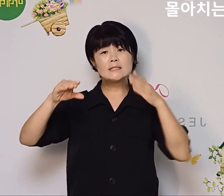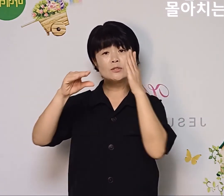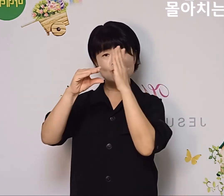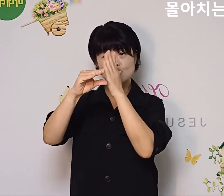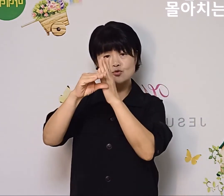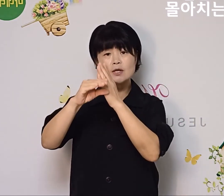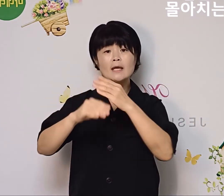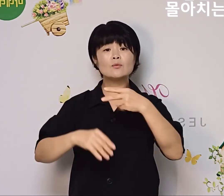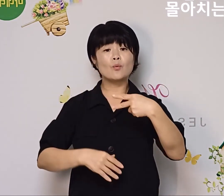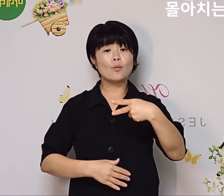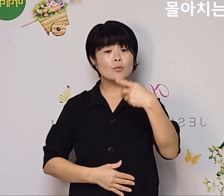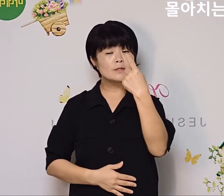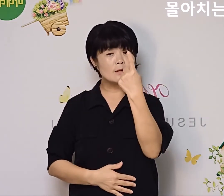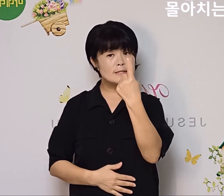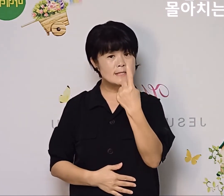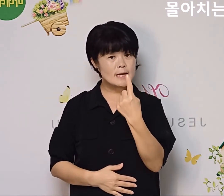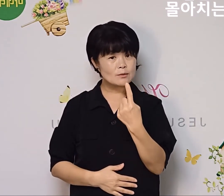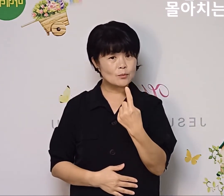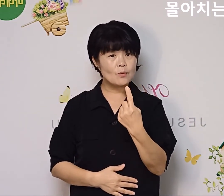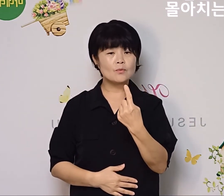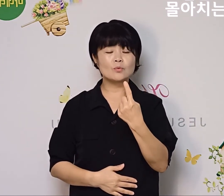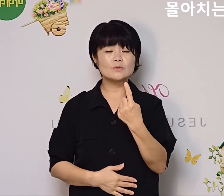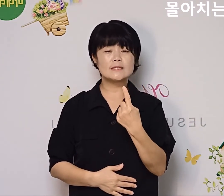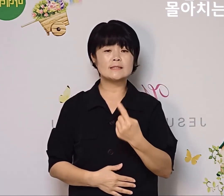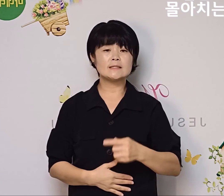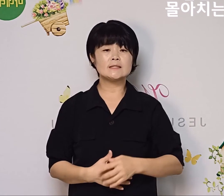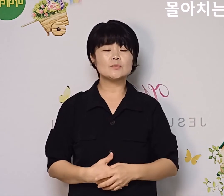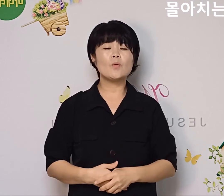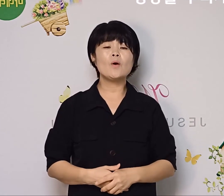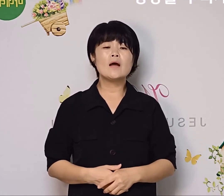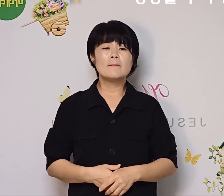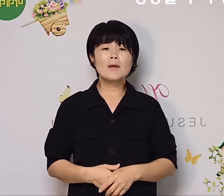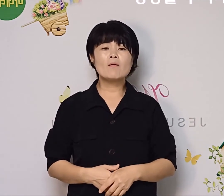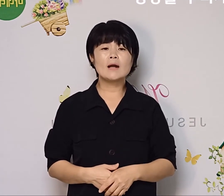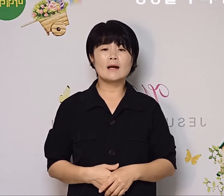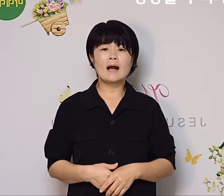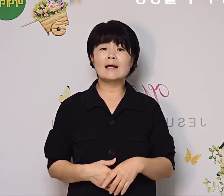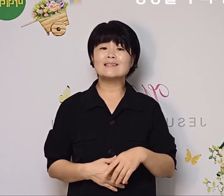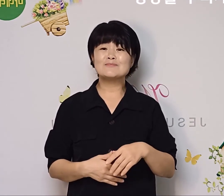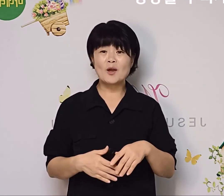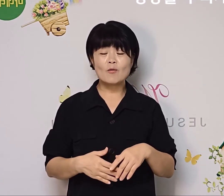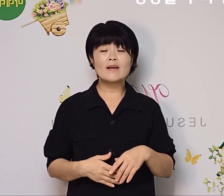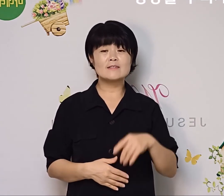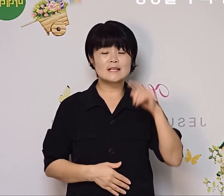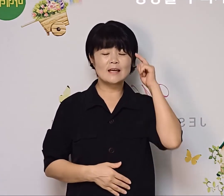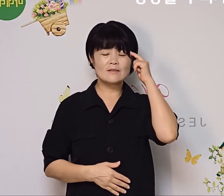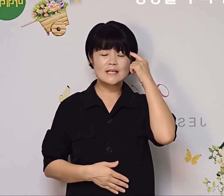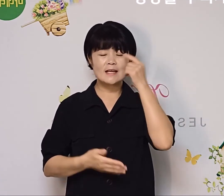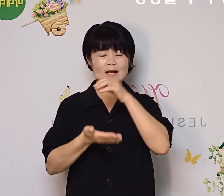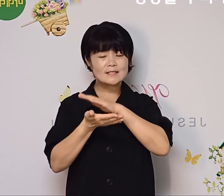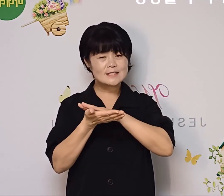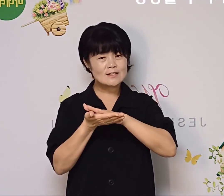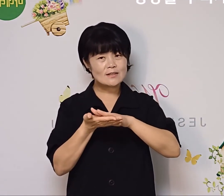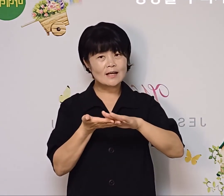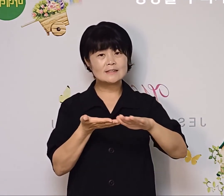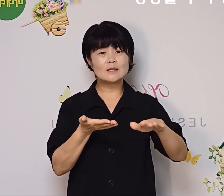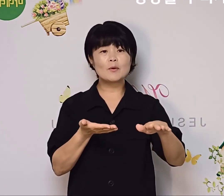몰아치는 중에도 그럴지라도 도자 드시고 평강, 아까는 평화였잖아요. 생각이 쓸려나가는 게